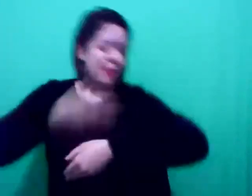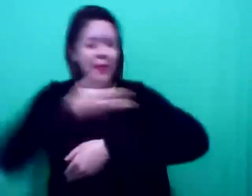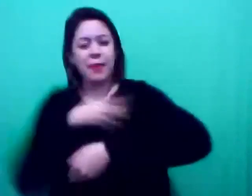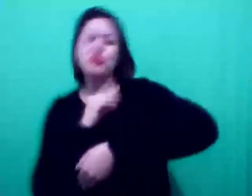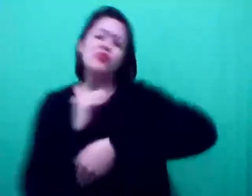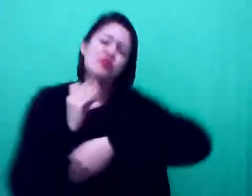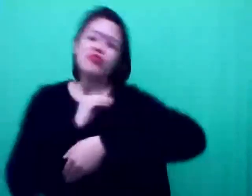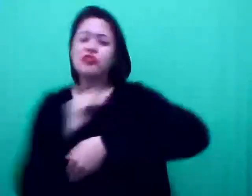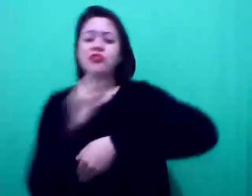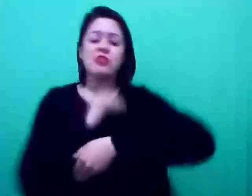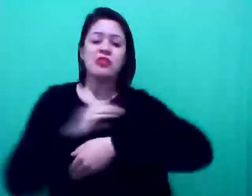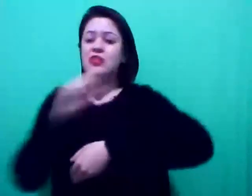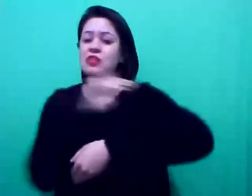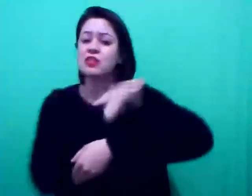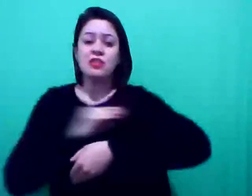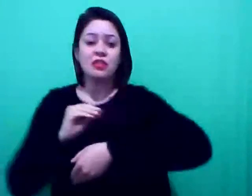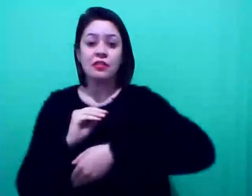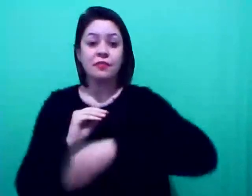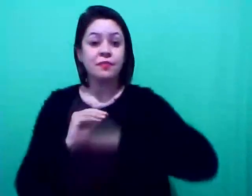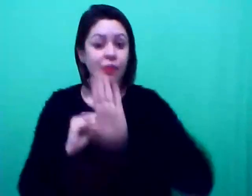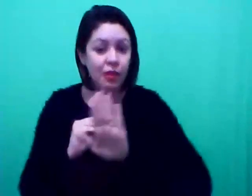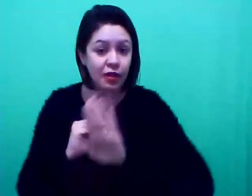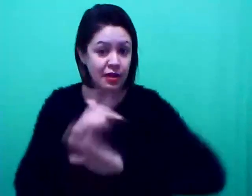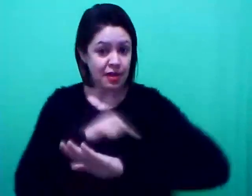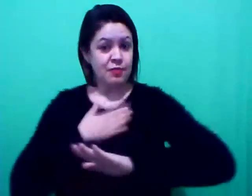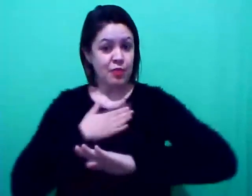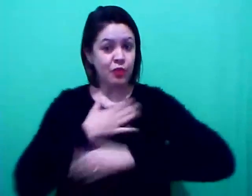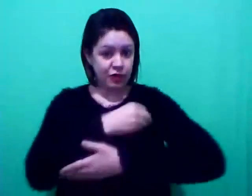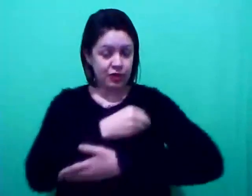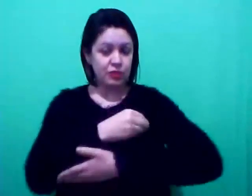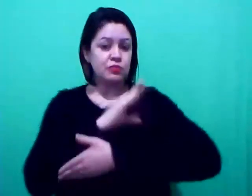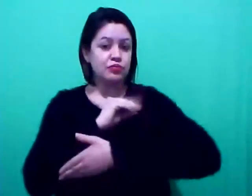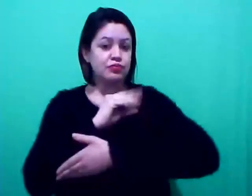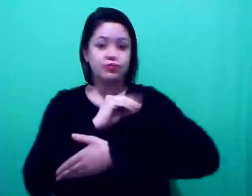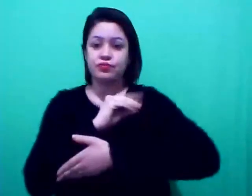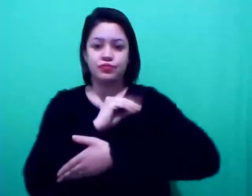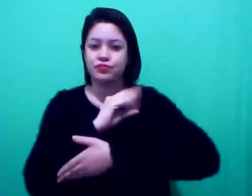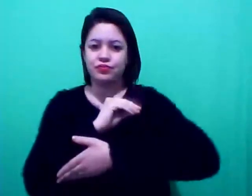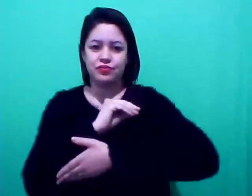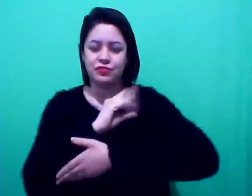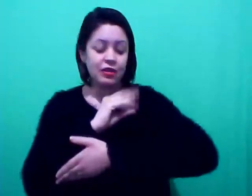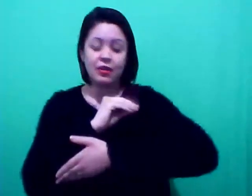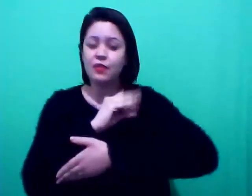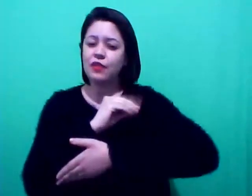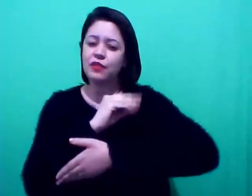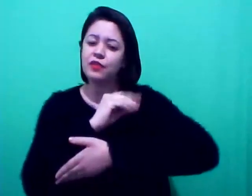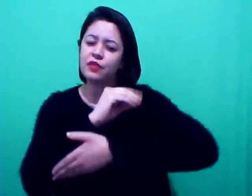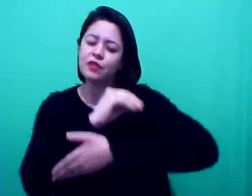mais. Assim é com a criança surda, né? Treinando sinais com ele. Por exemplo, o meu filho, eu vou falar